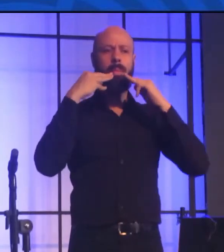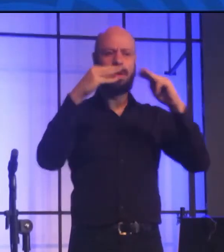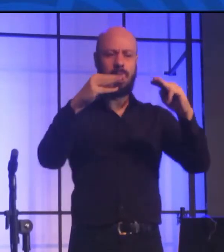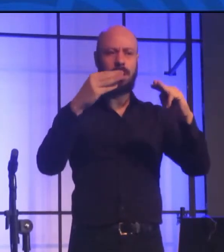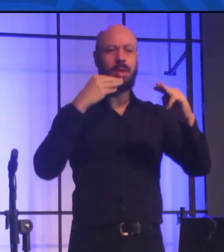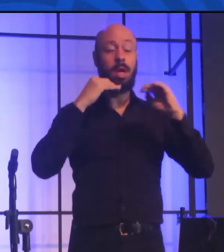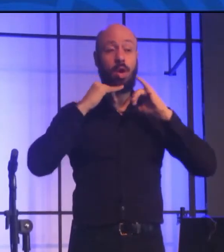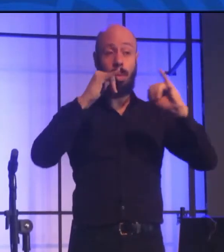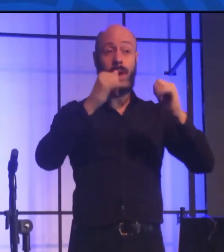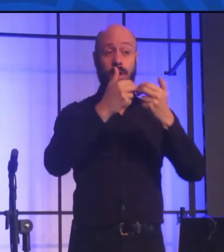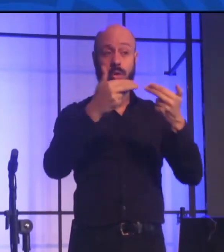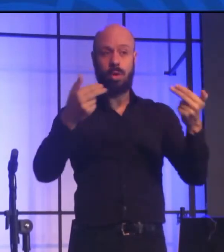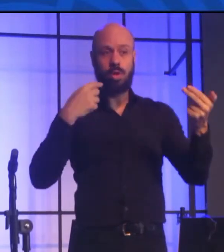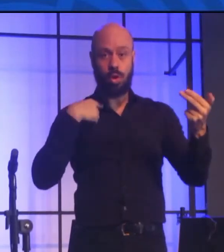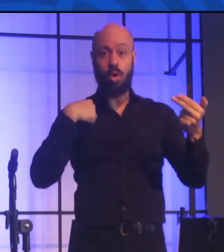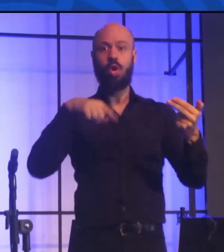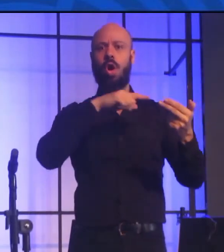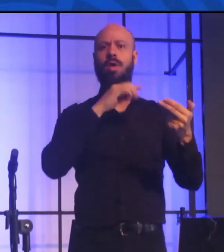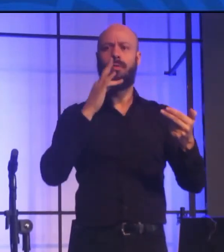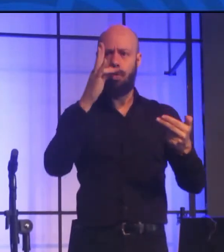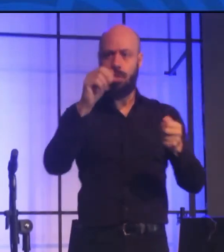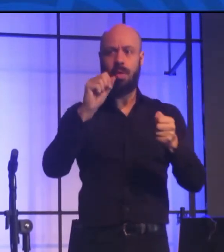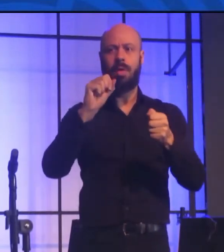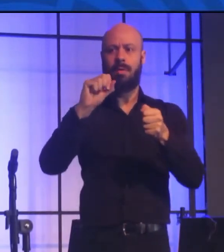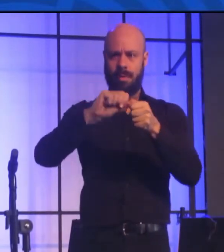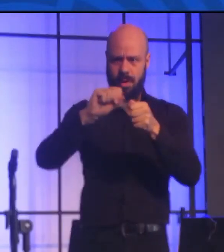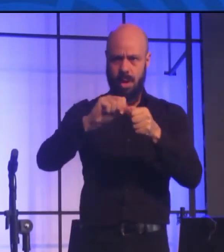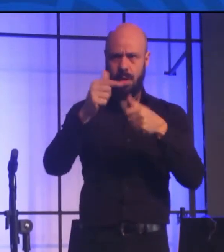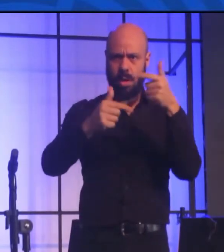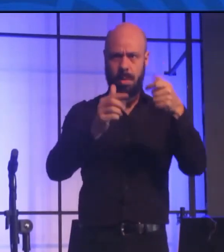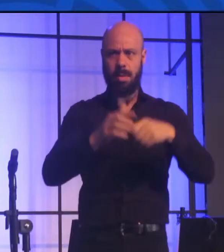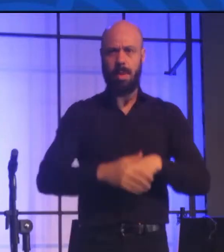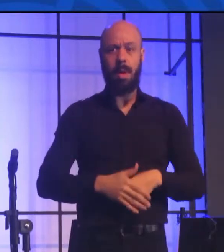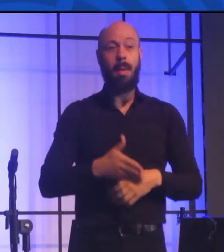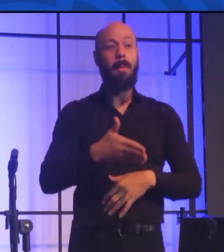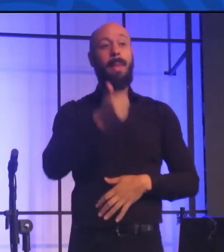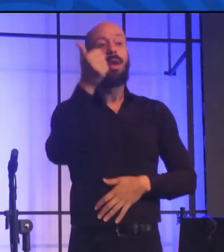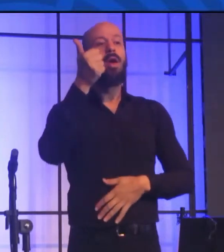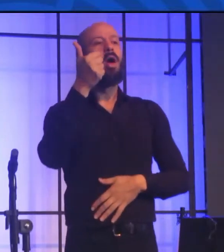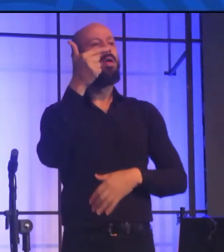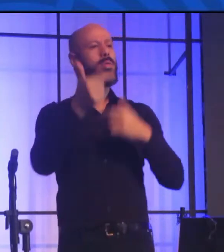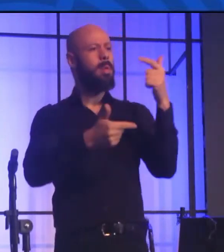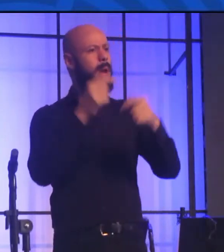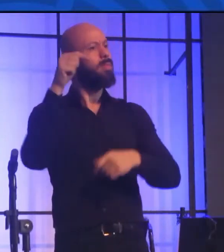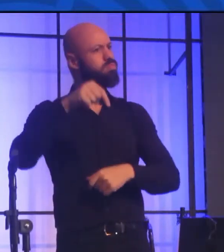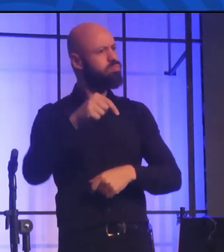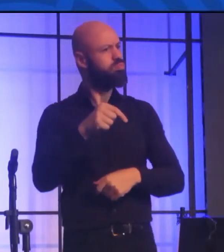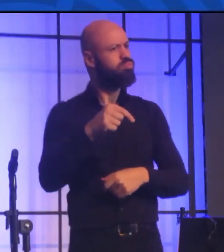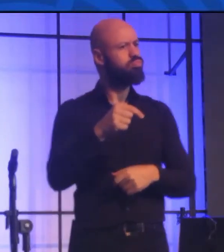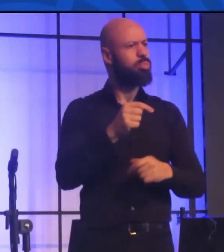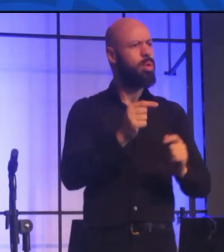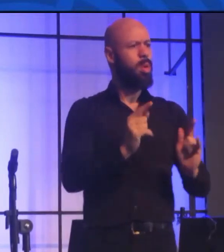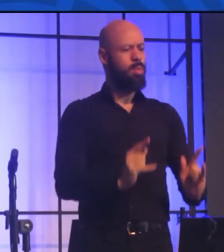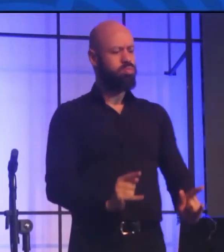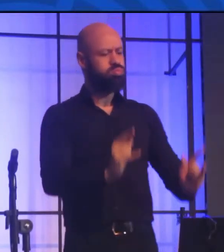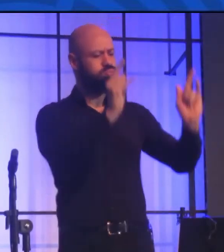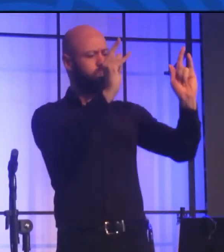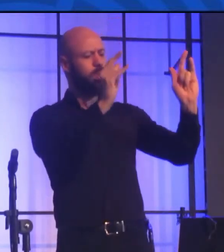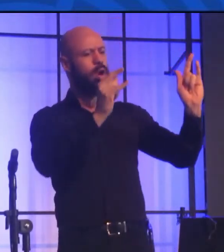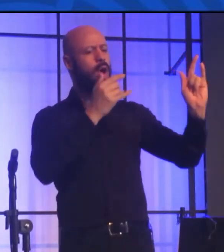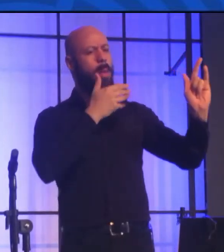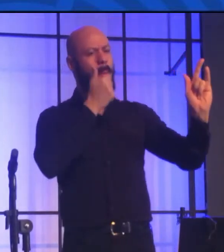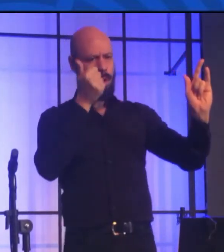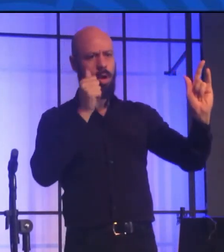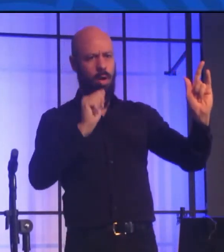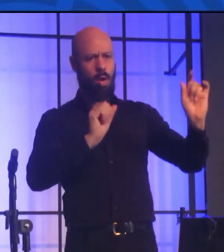você algo que nós vamos fazer para melhorar as nossas estruturas físicas. Mas o que eu